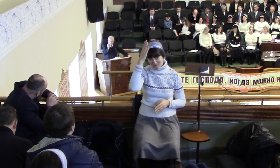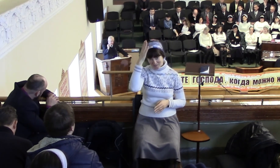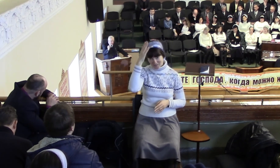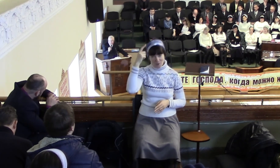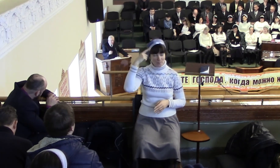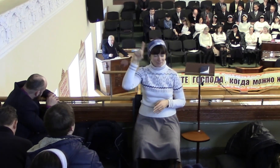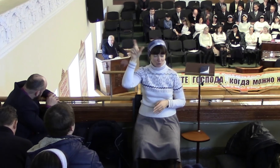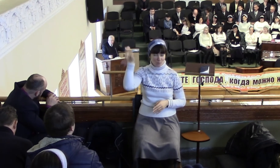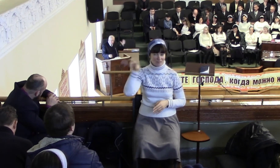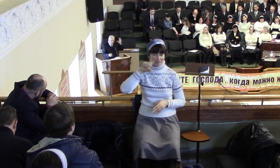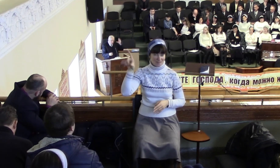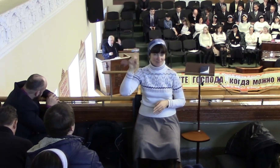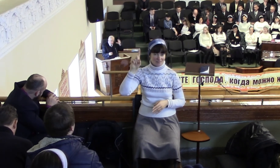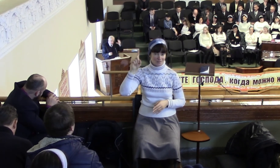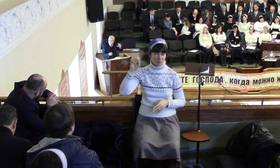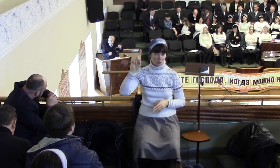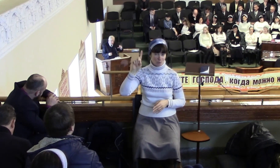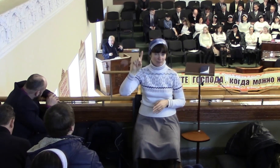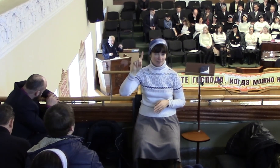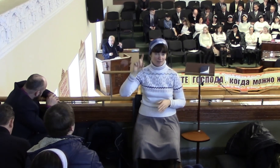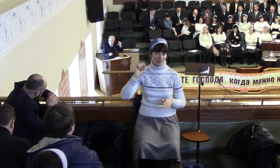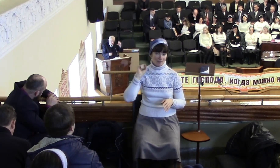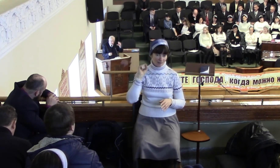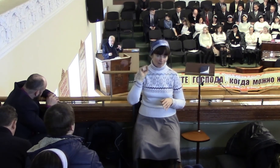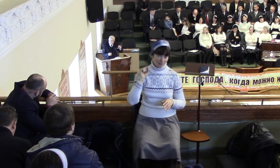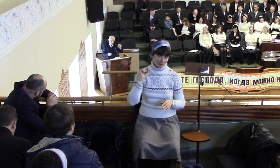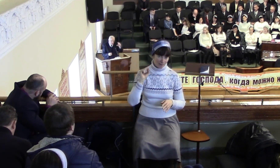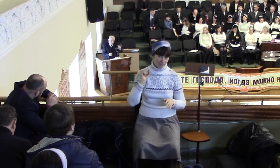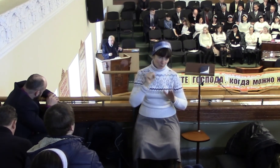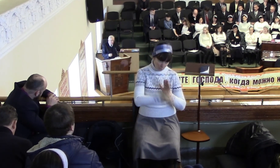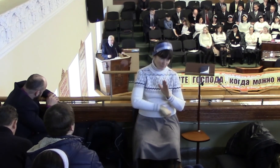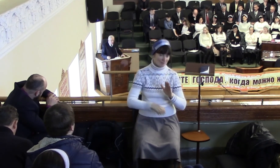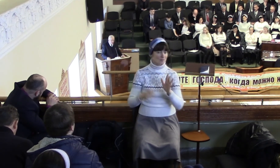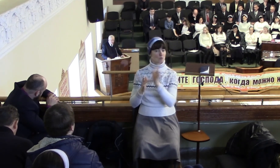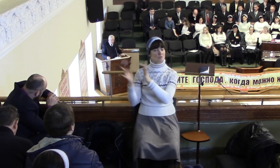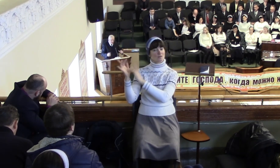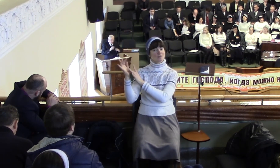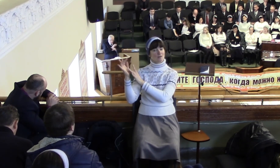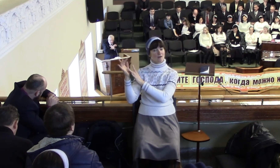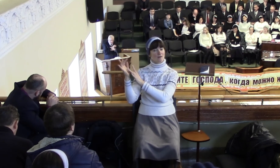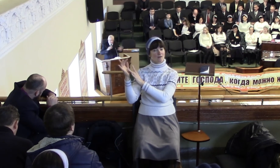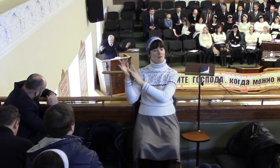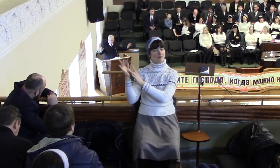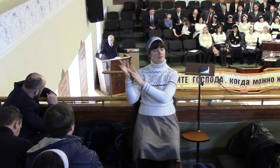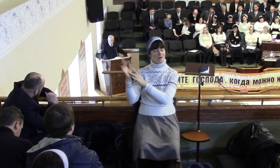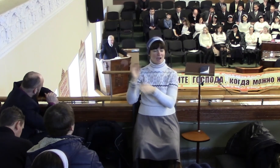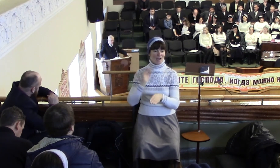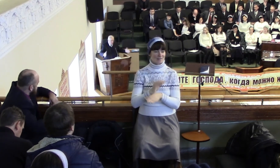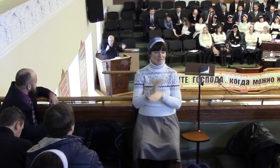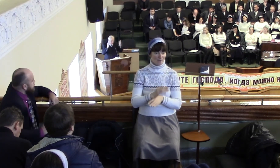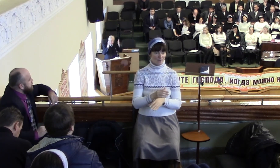Иисуса Христа, но враг был распят, потому что грех был пригвожден к кресту, и дьявол потерял